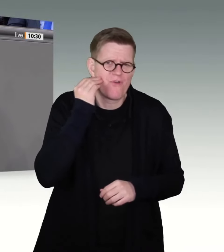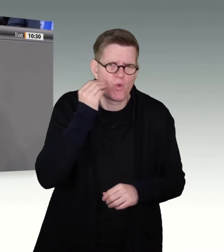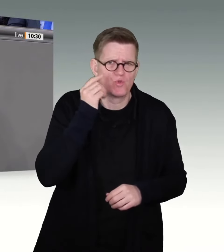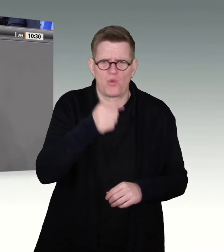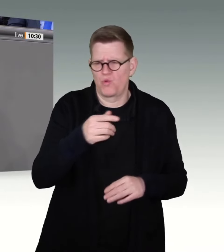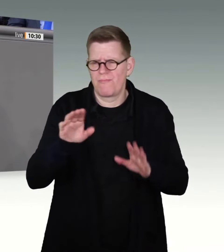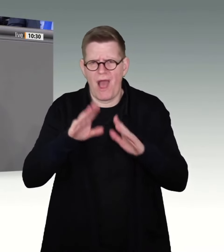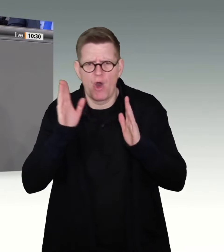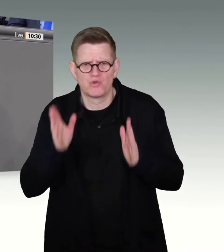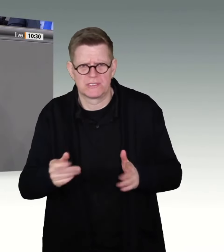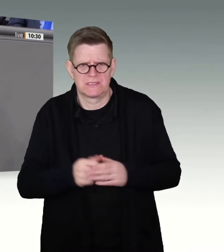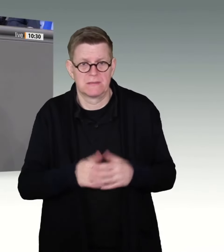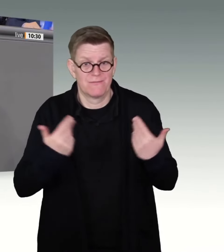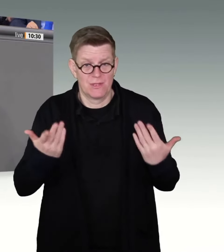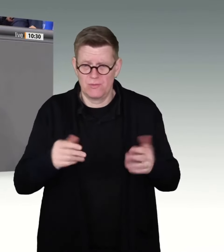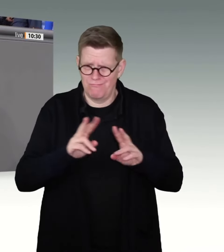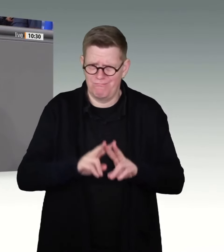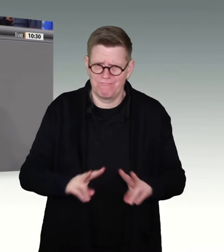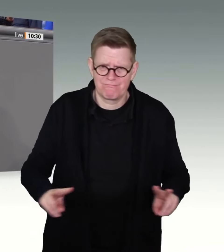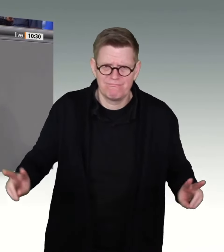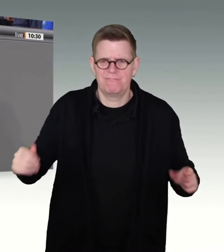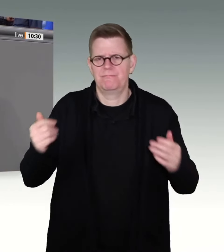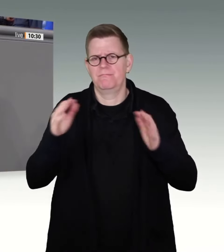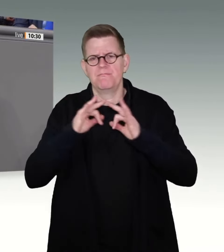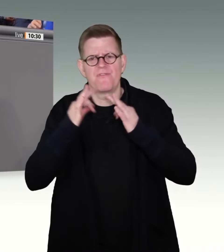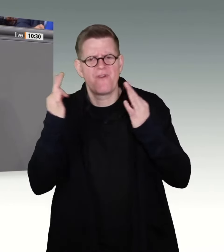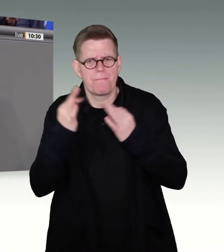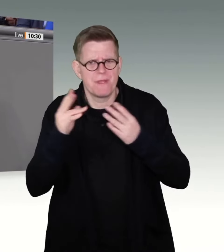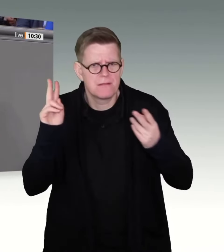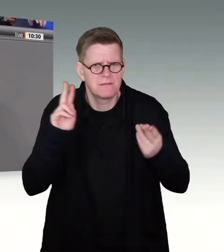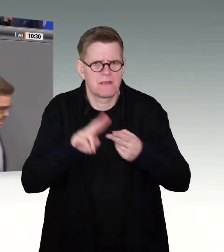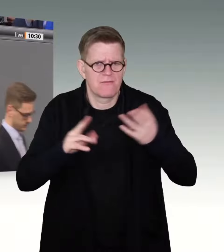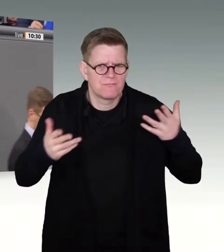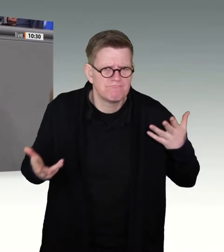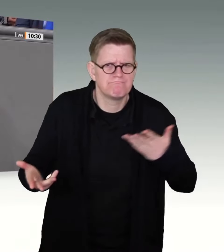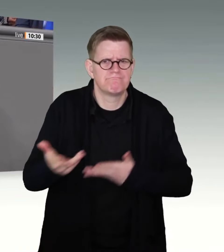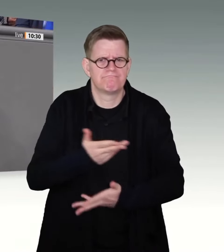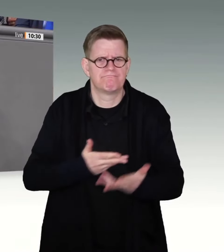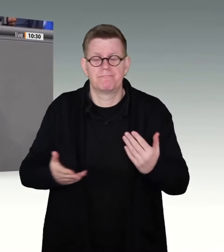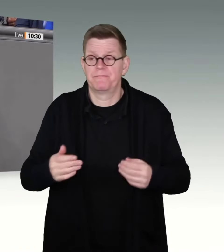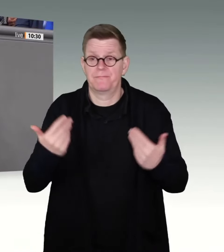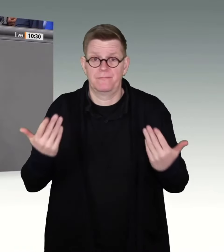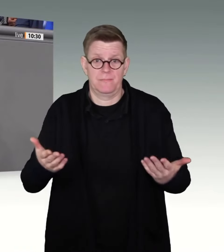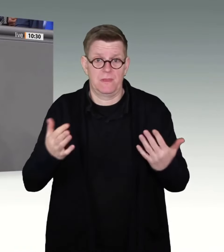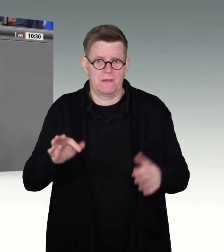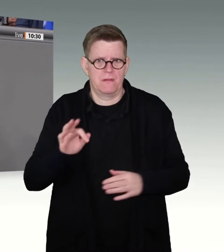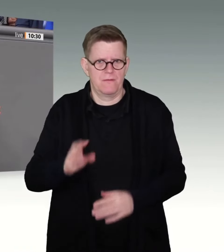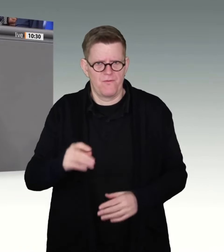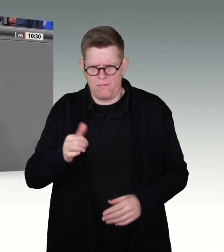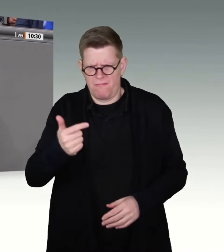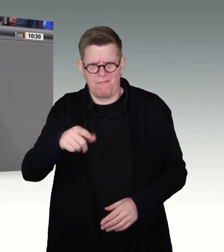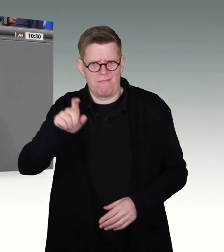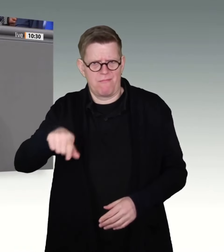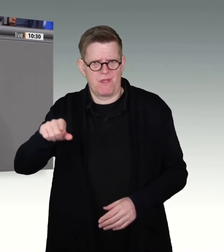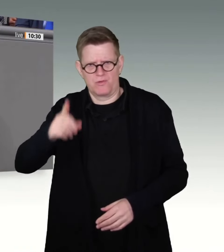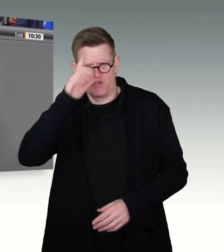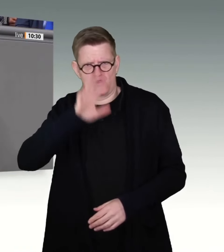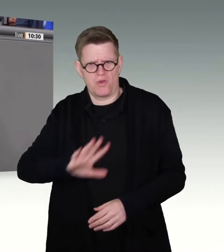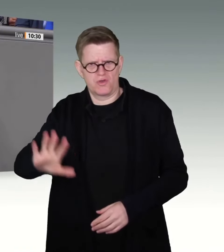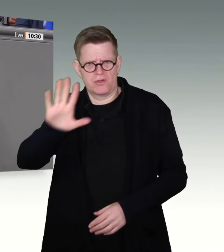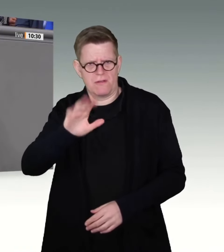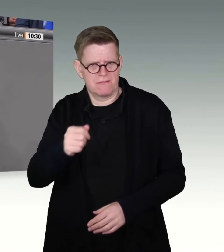Es ist der Ort, an dem wir uns mit unseren Lieben treffen. Und das ist für viele Menschen in Deutschland einfach nicht so. Eine wachsende Familie